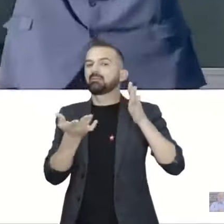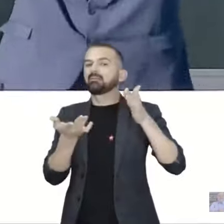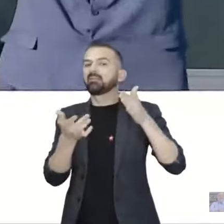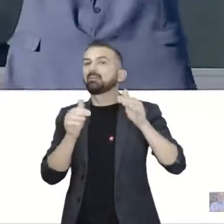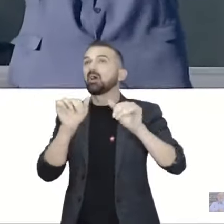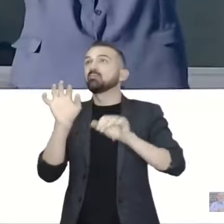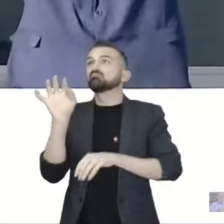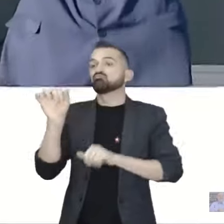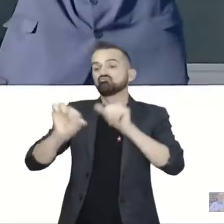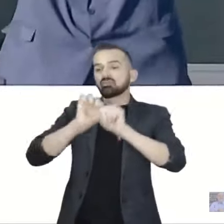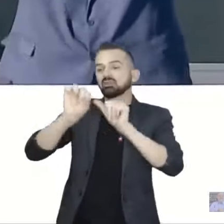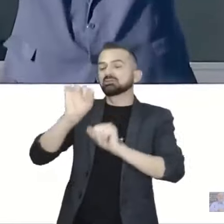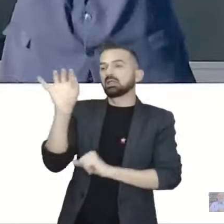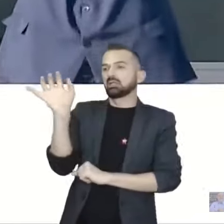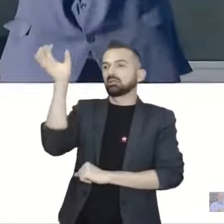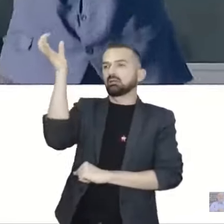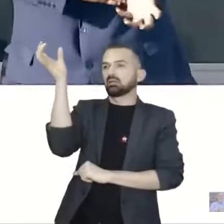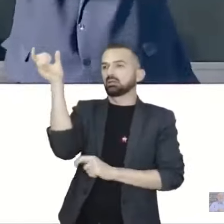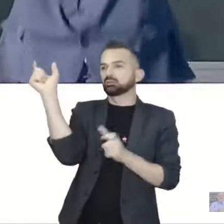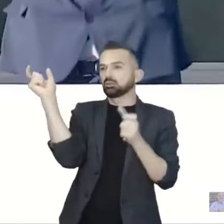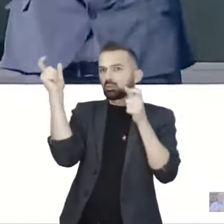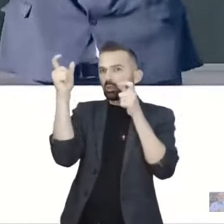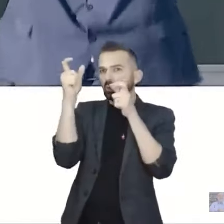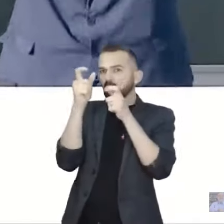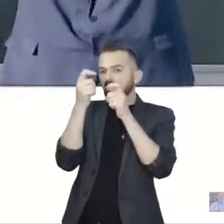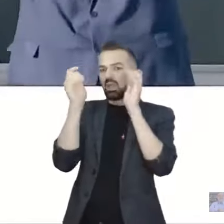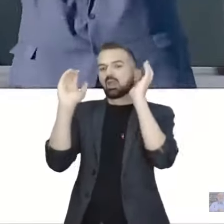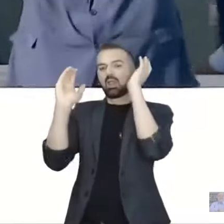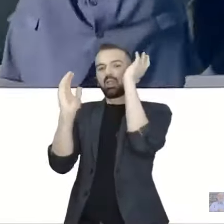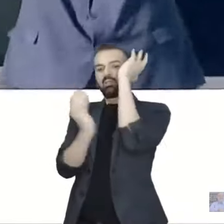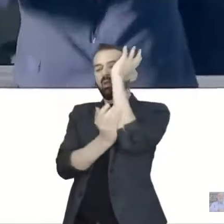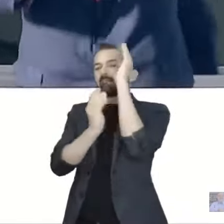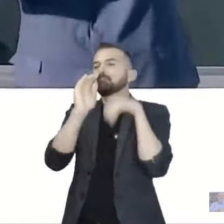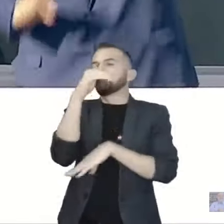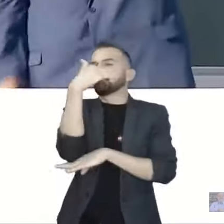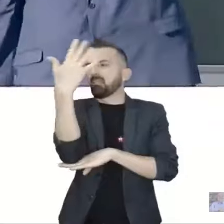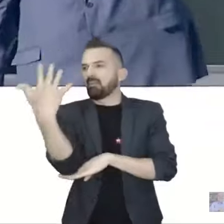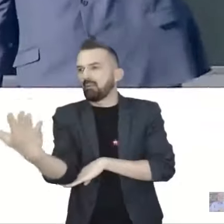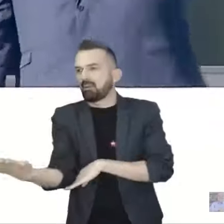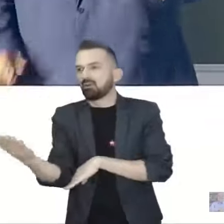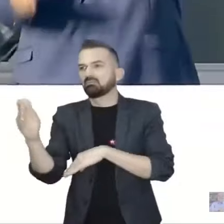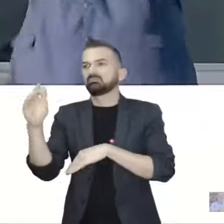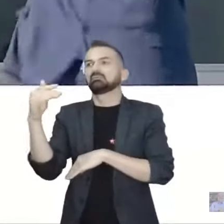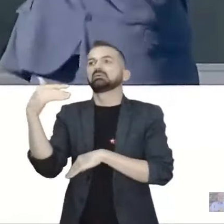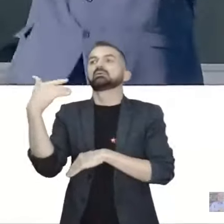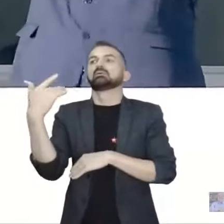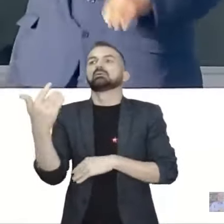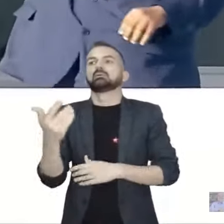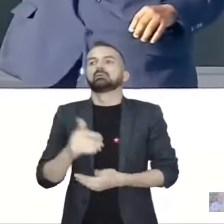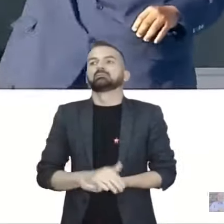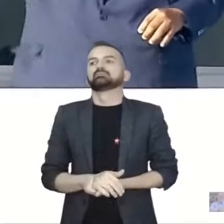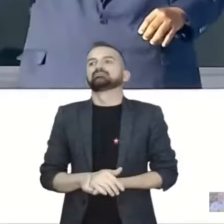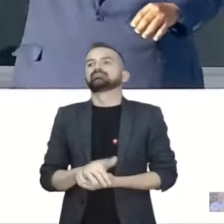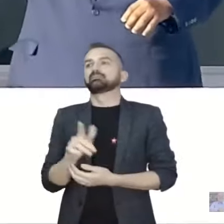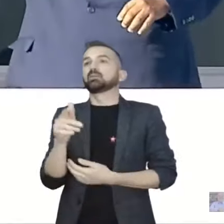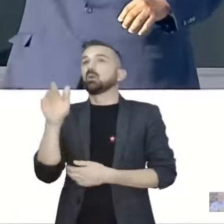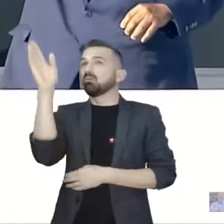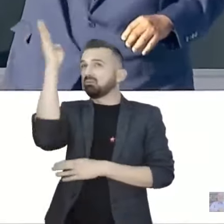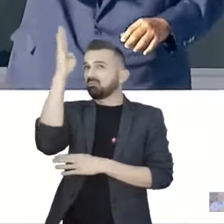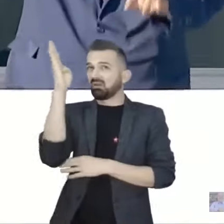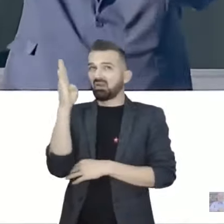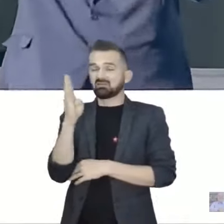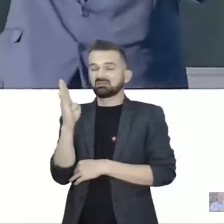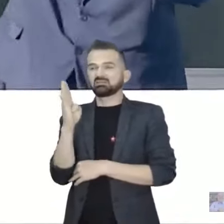e reduzimos o desmatamento da Amazônia em mais de 80%. O Brasil consolidou-se como